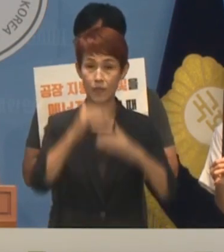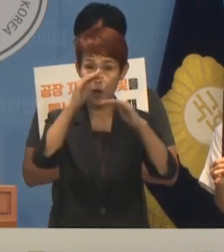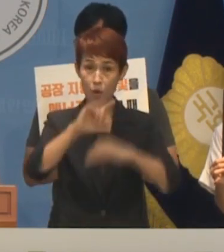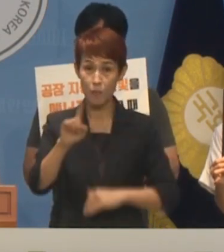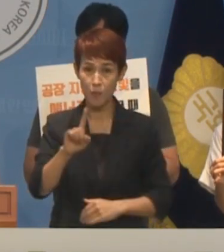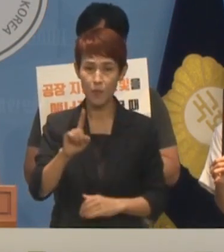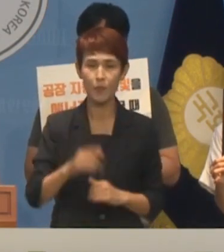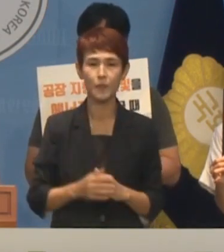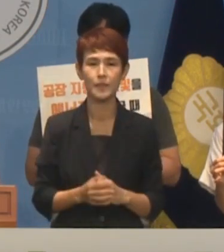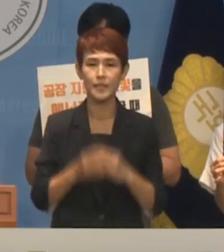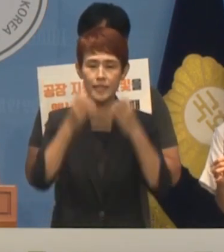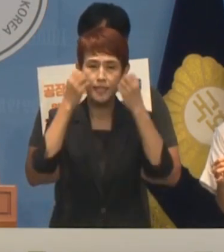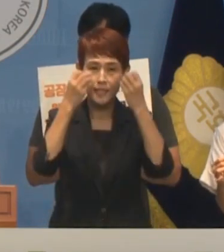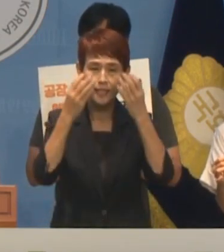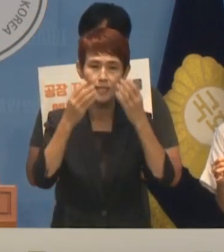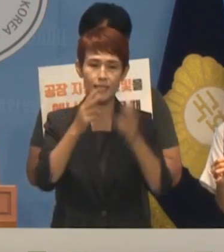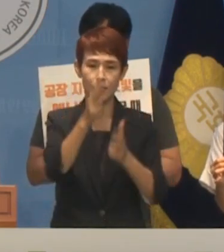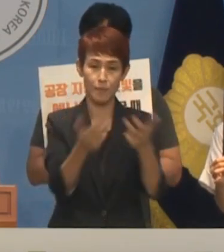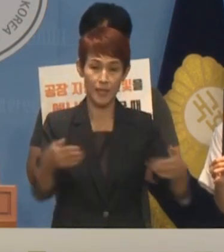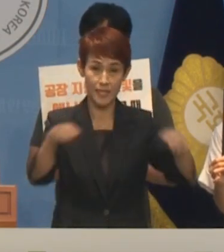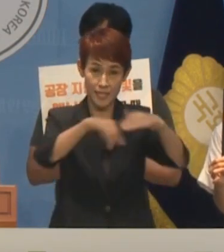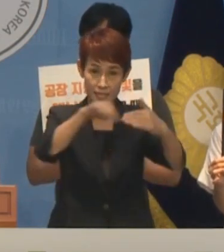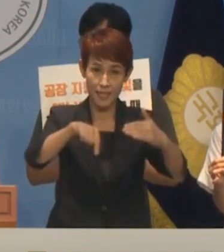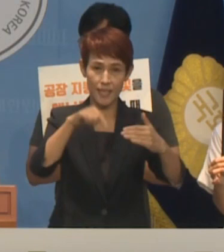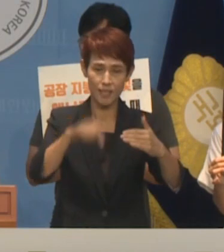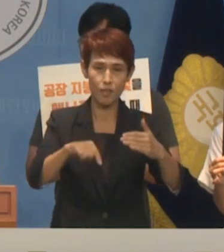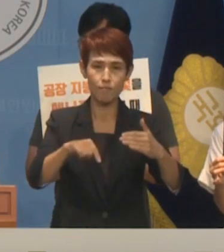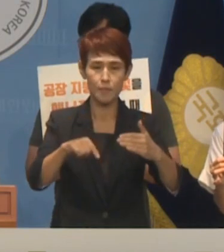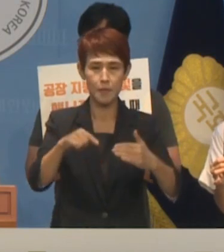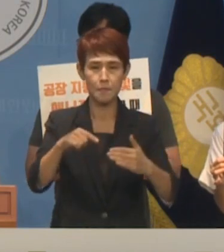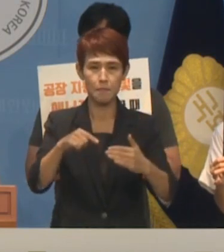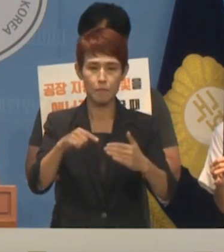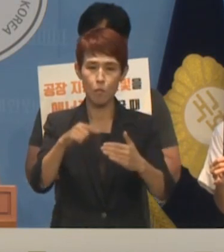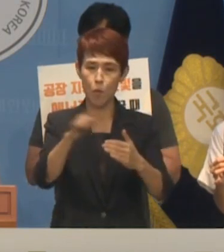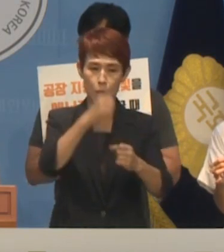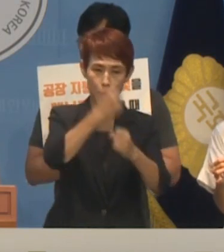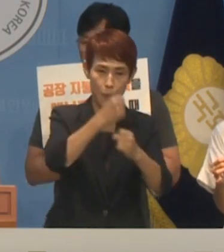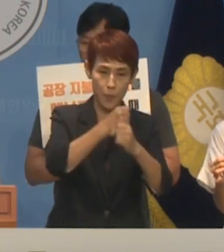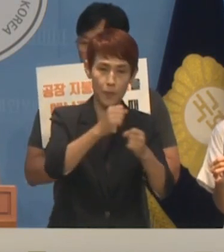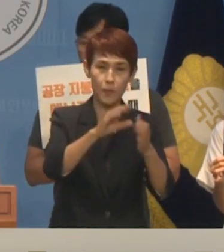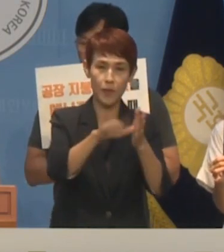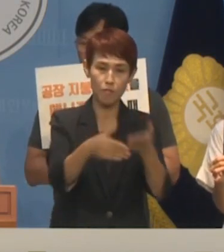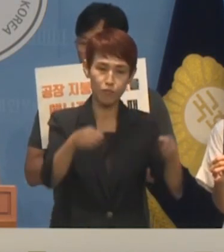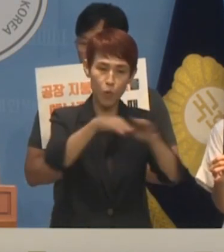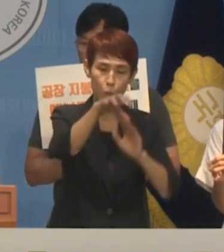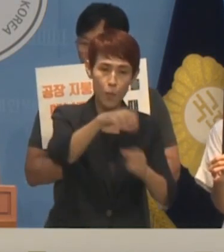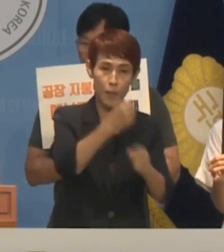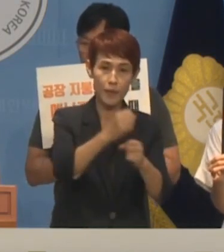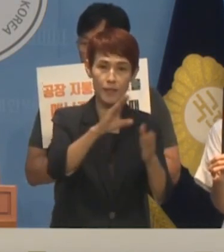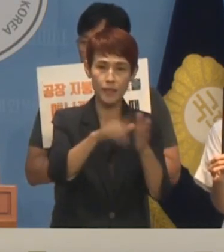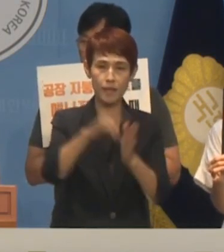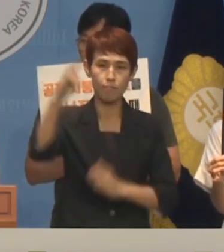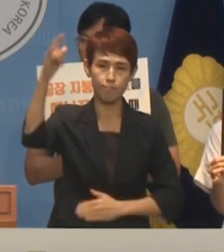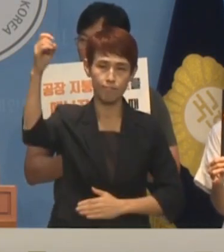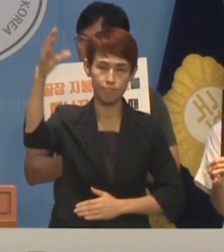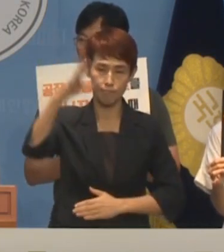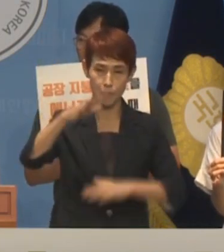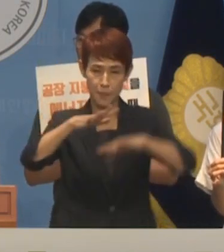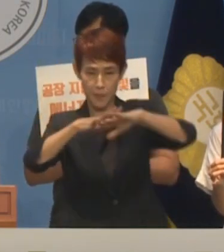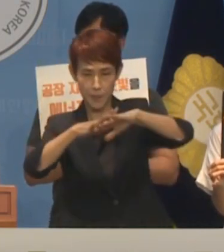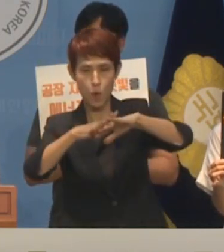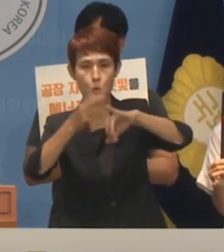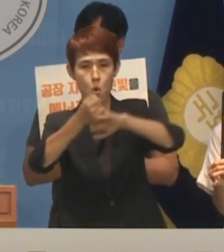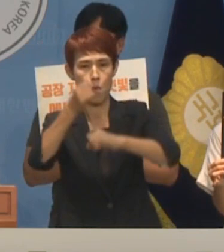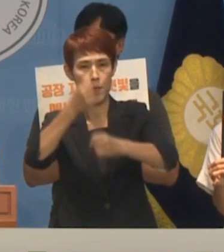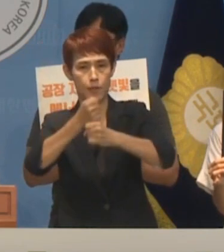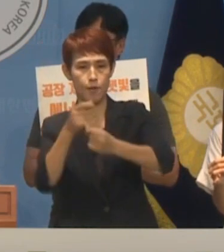신규 산단의 개발과 제조시설을 설치할 때 태양광 발전 설비의 설치 계획서 제출을 의무화하는